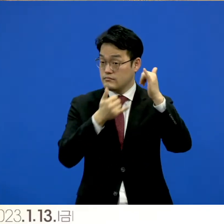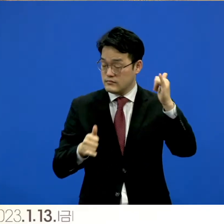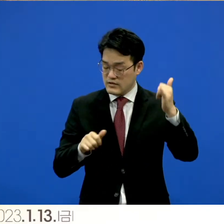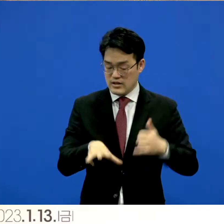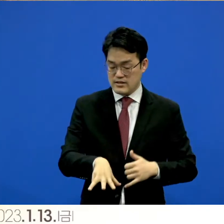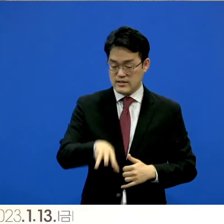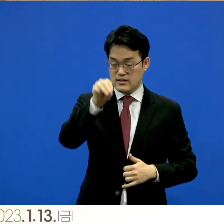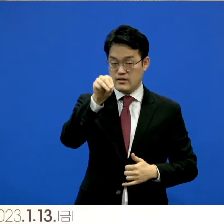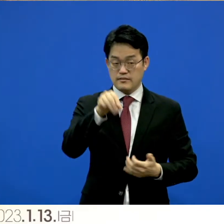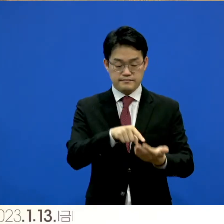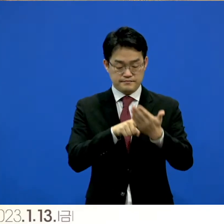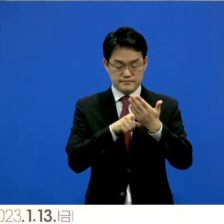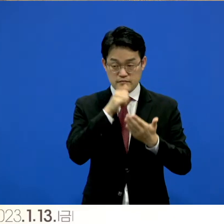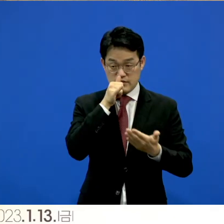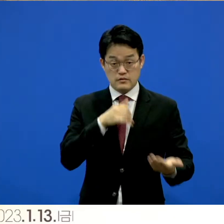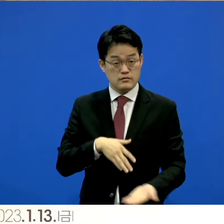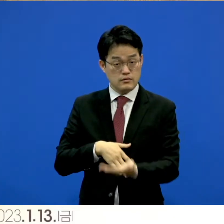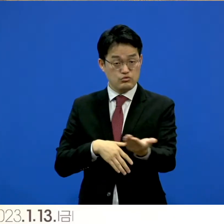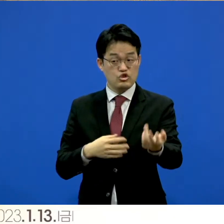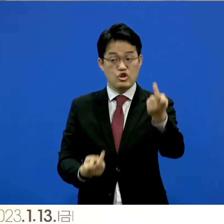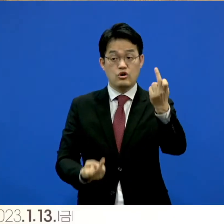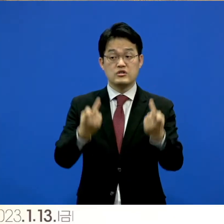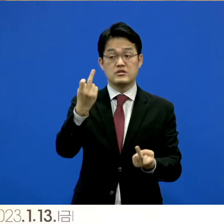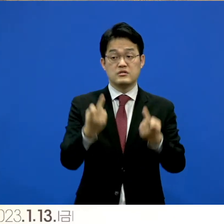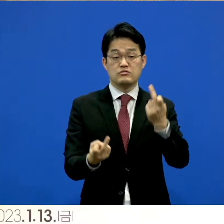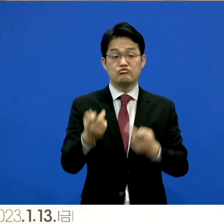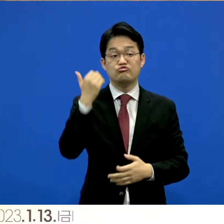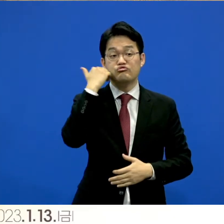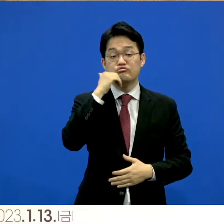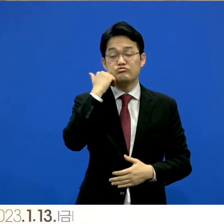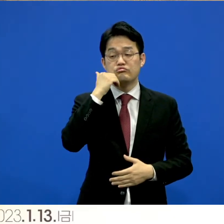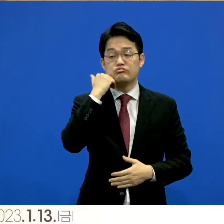형제는 누구입니까? 같은 배에서 난